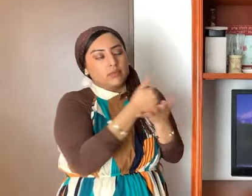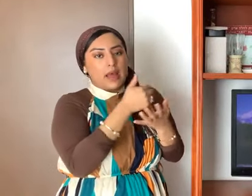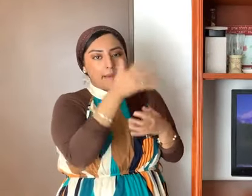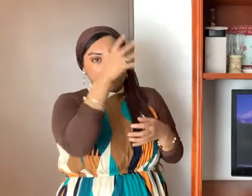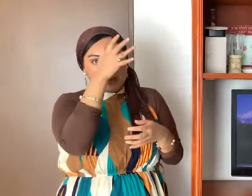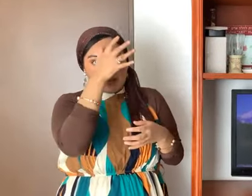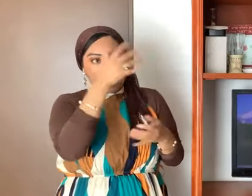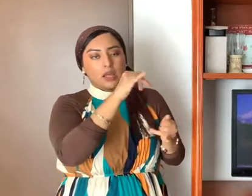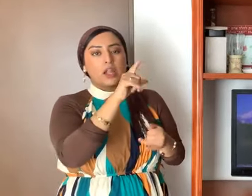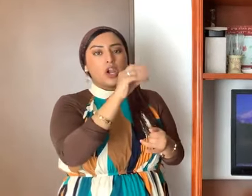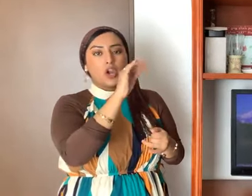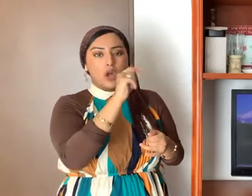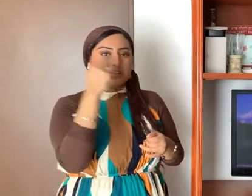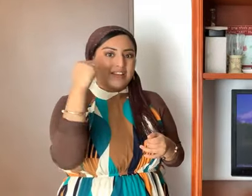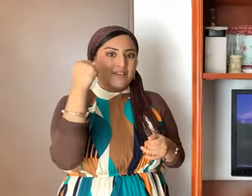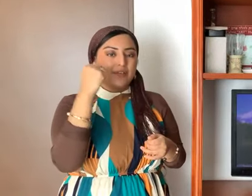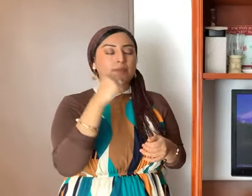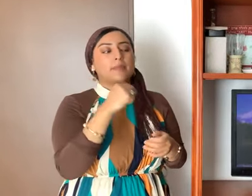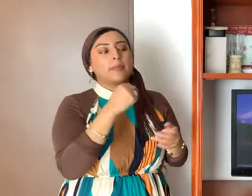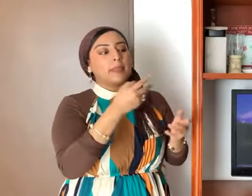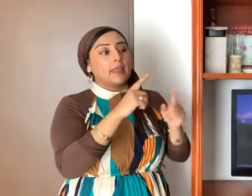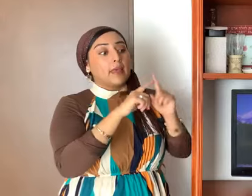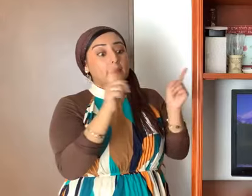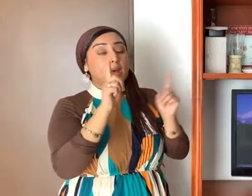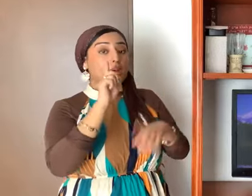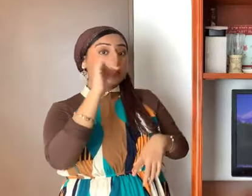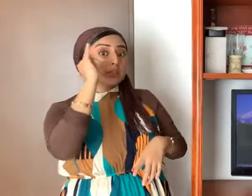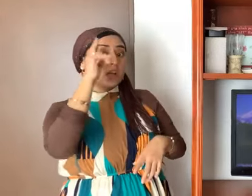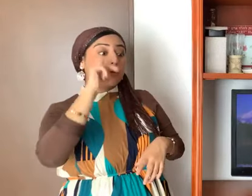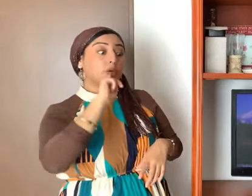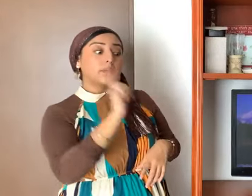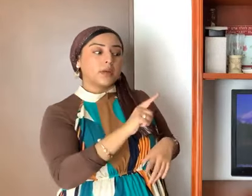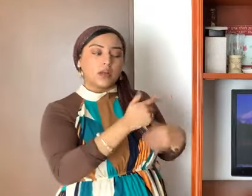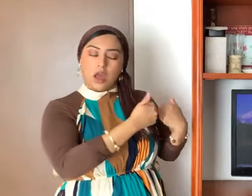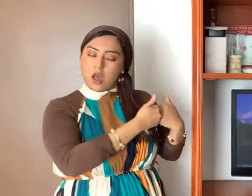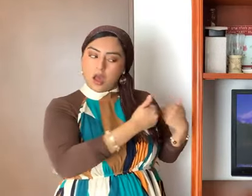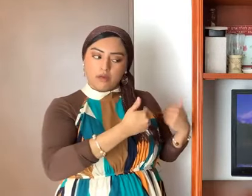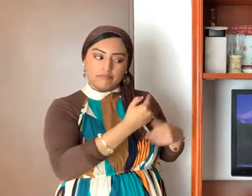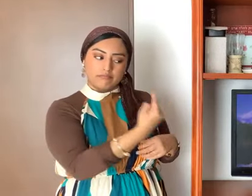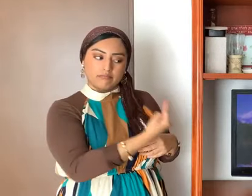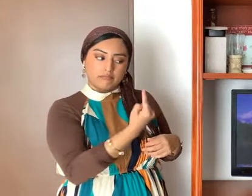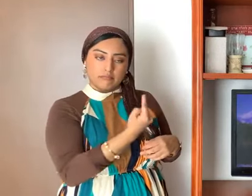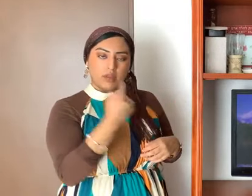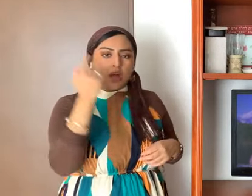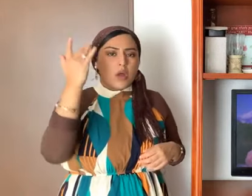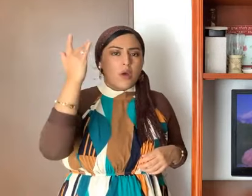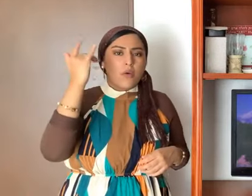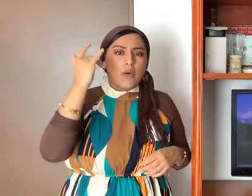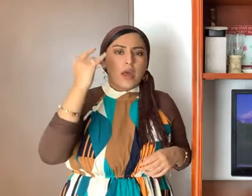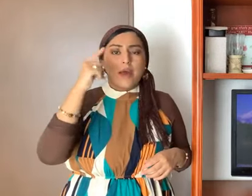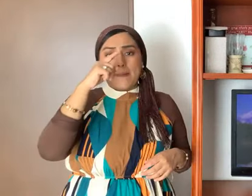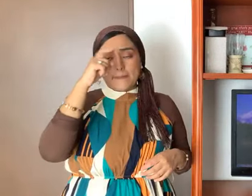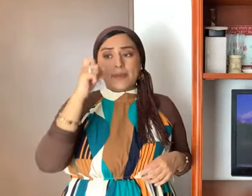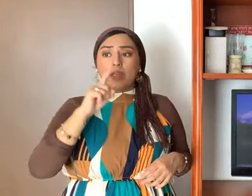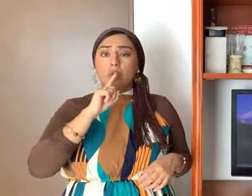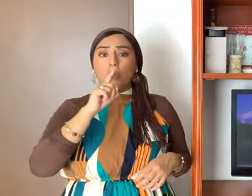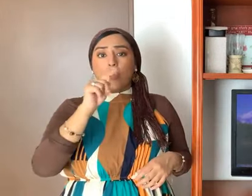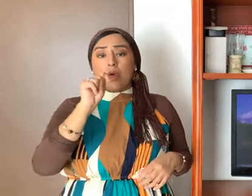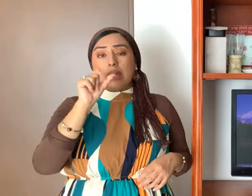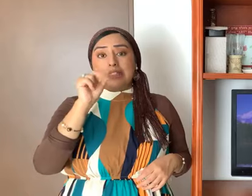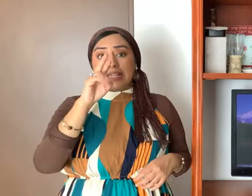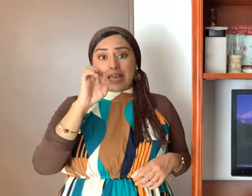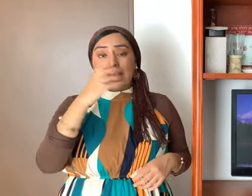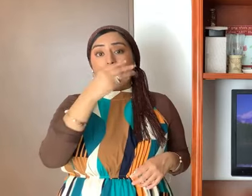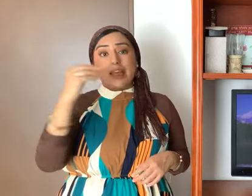y quiso llevar a Lot, pero el mandamiento era apartarse completamente. ¿Por qué? Porque ciertamente Taré